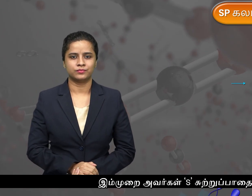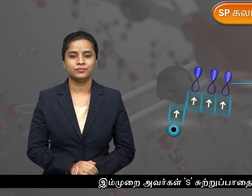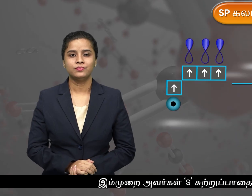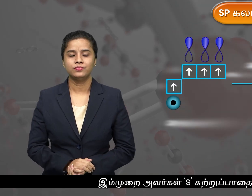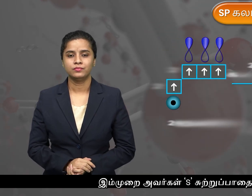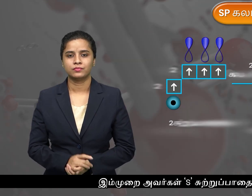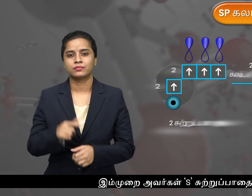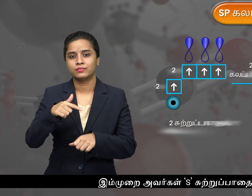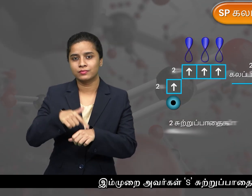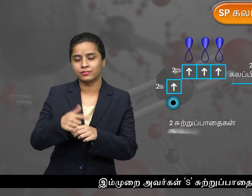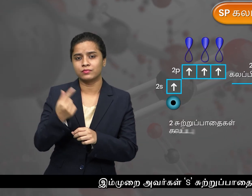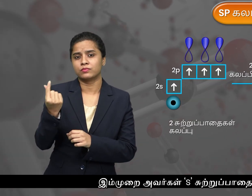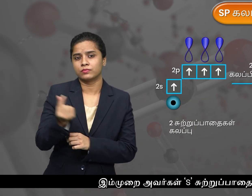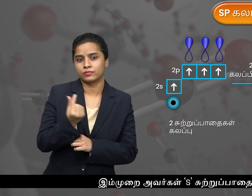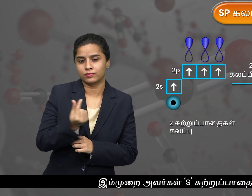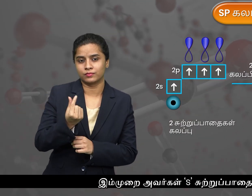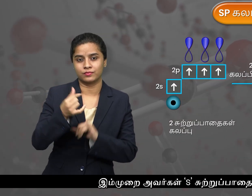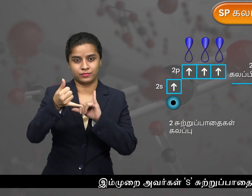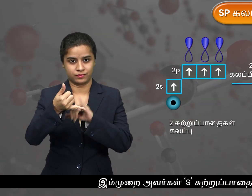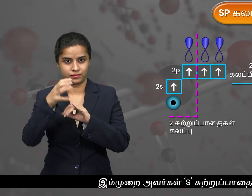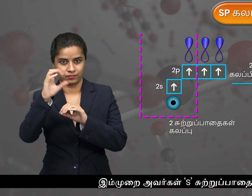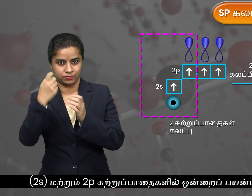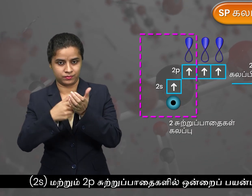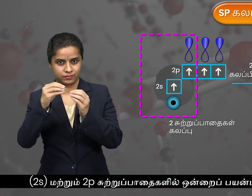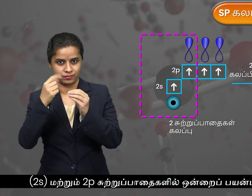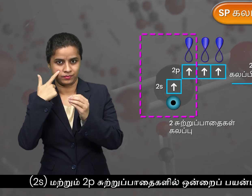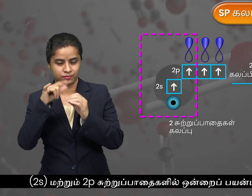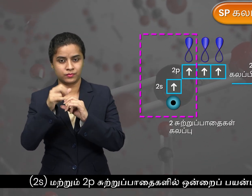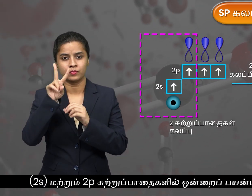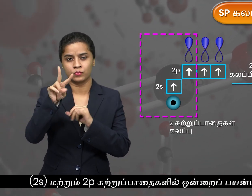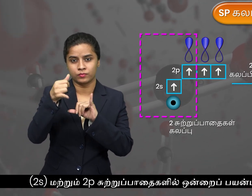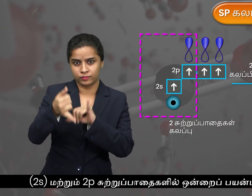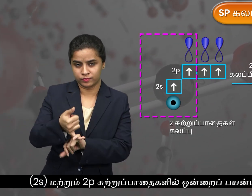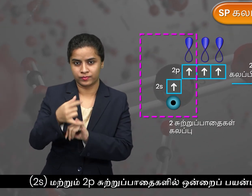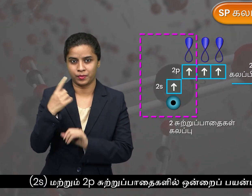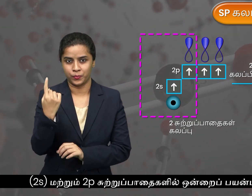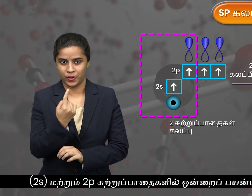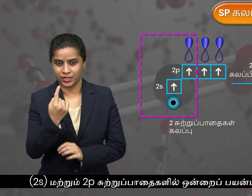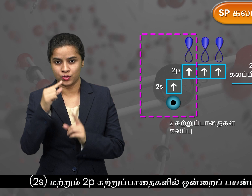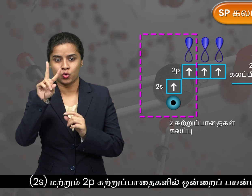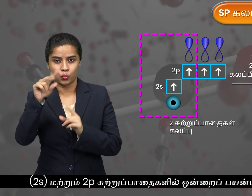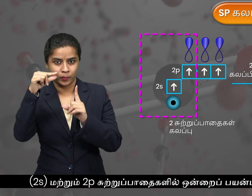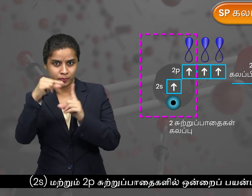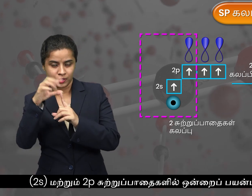இம்முறை அவர்கள் s சுற்றுப்பாதை, அதாவது 2 s மற்றும் 2 p சுற்றுப்பாதைகளில்